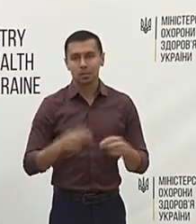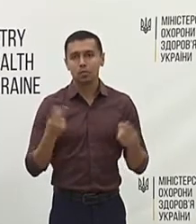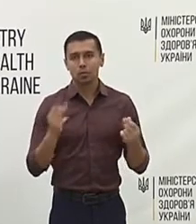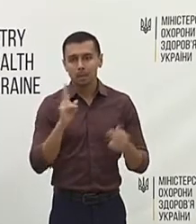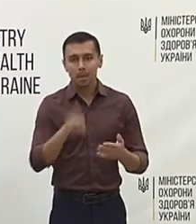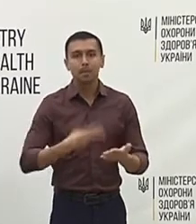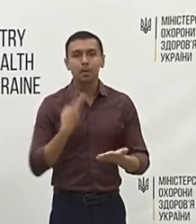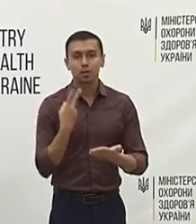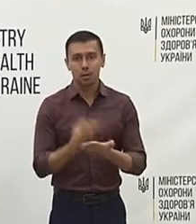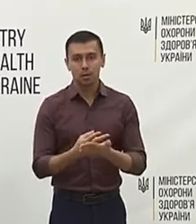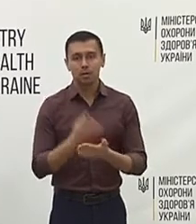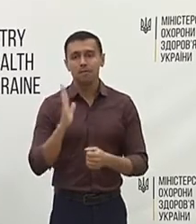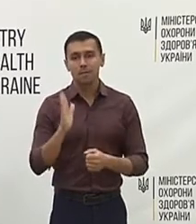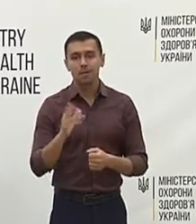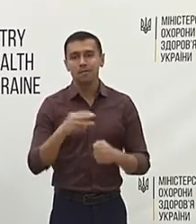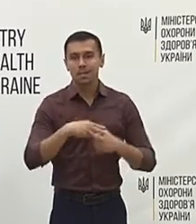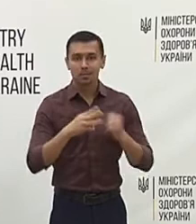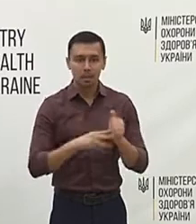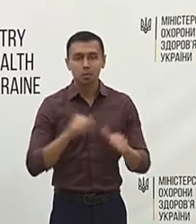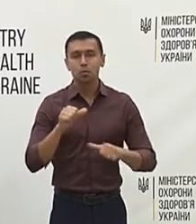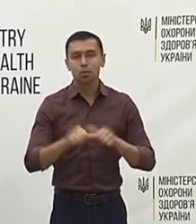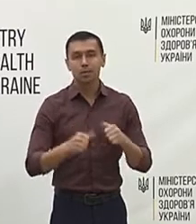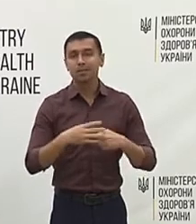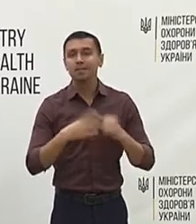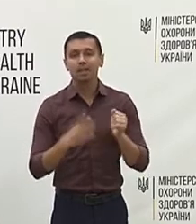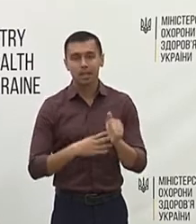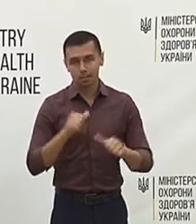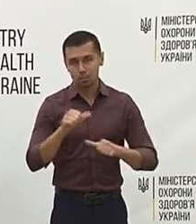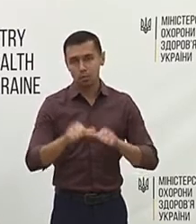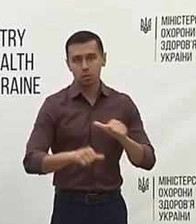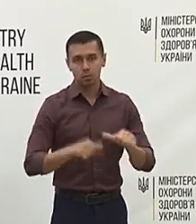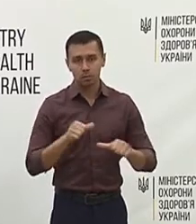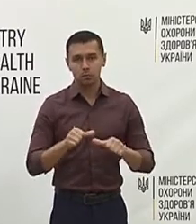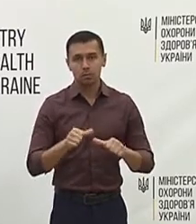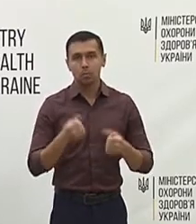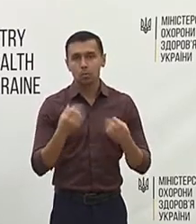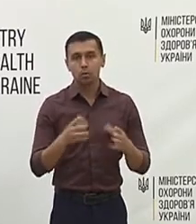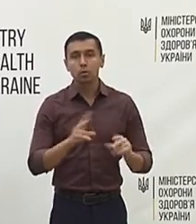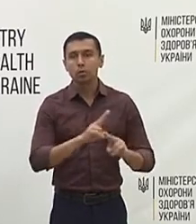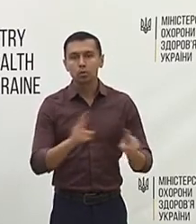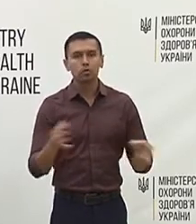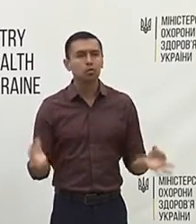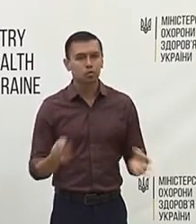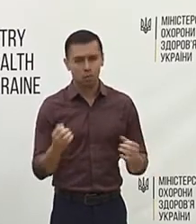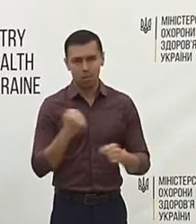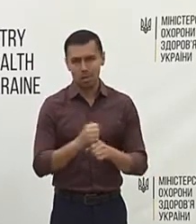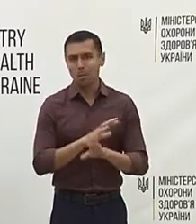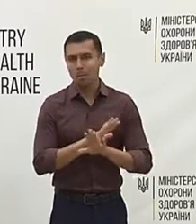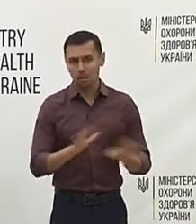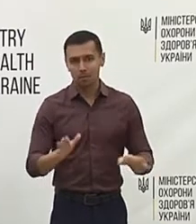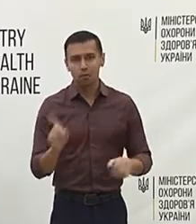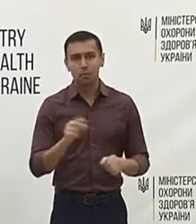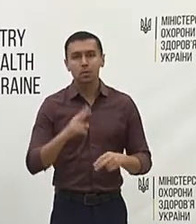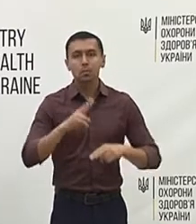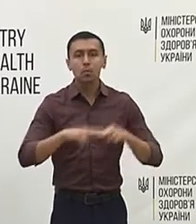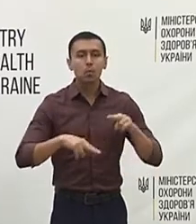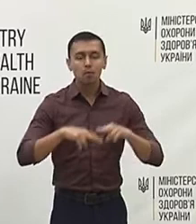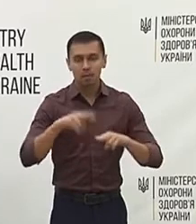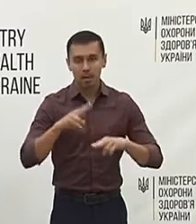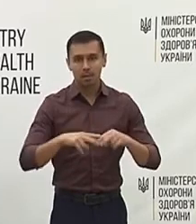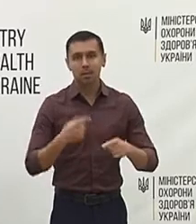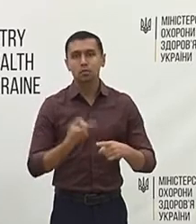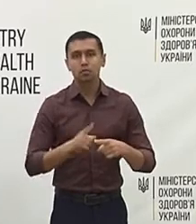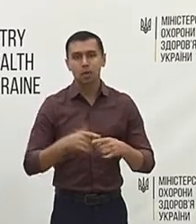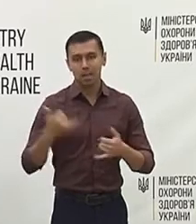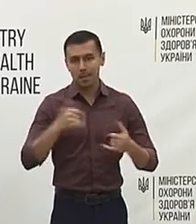кошти передбачалися в 2018 році, в 2019 році. Просто ніхто нічого не робив. Для того, щоб збудувати